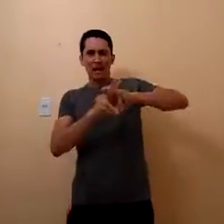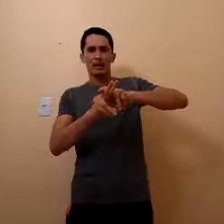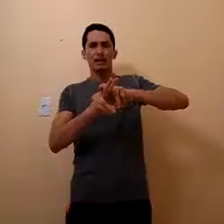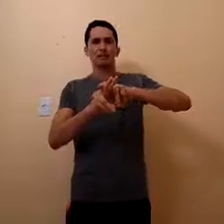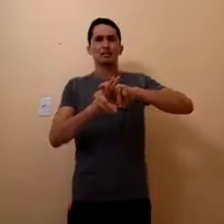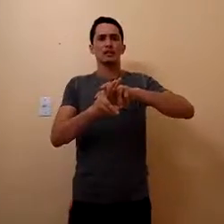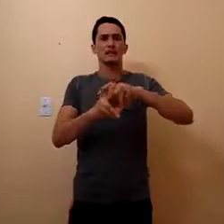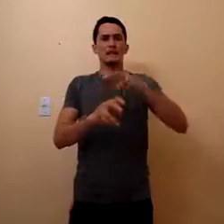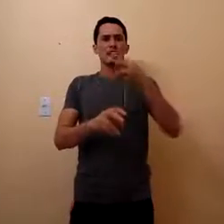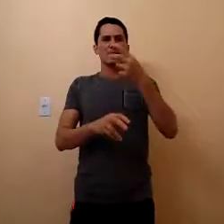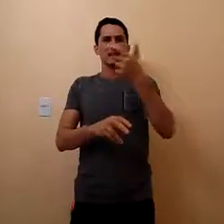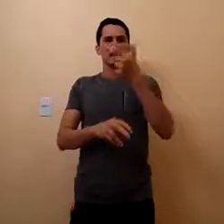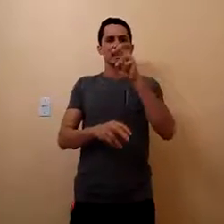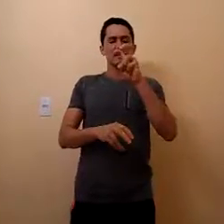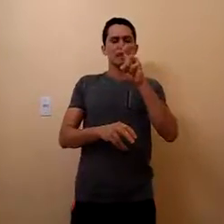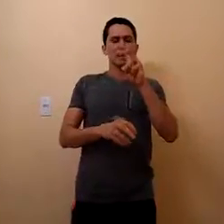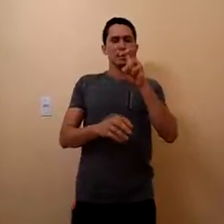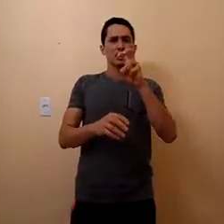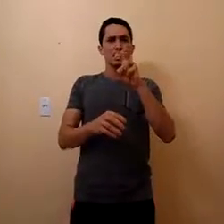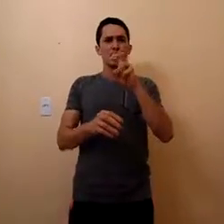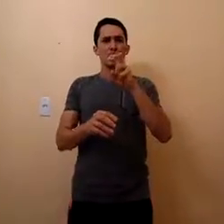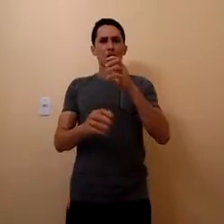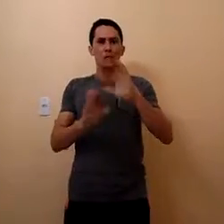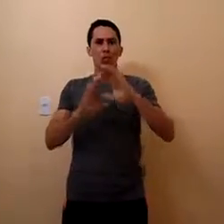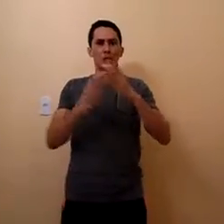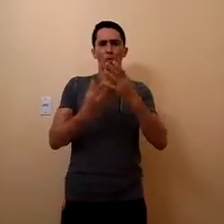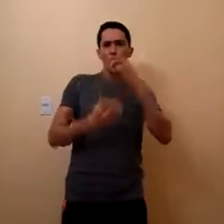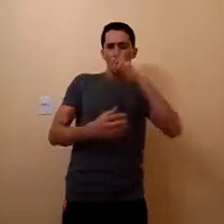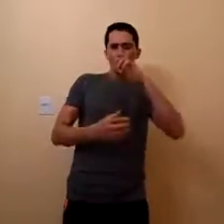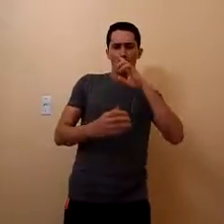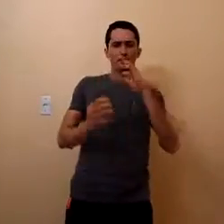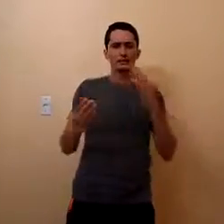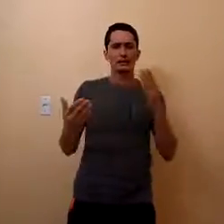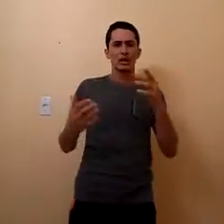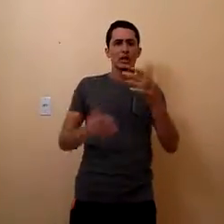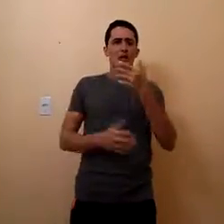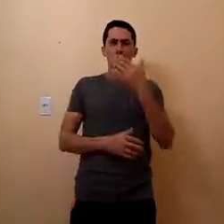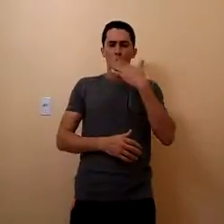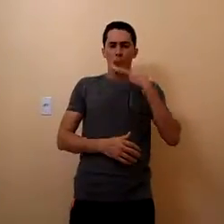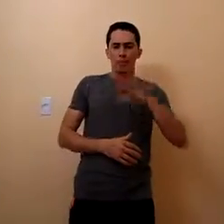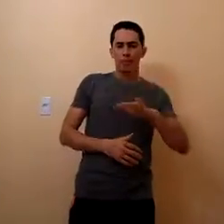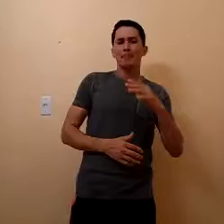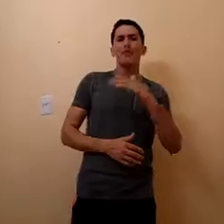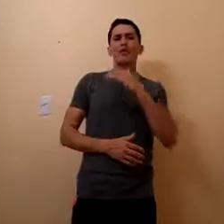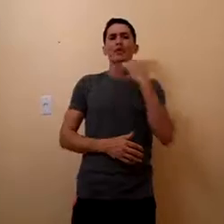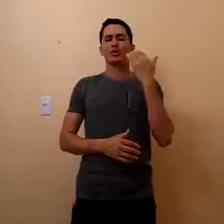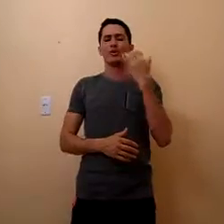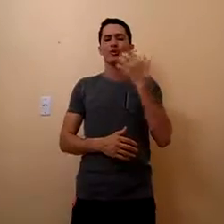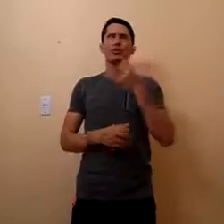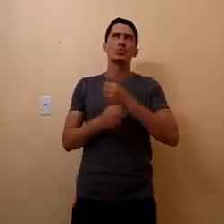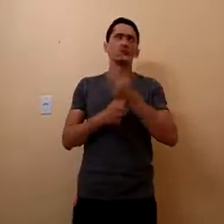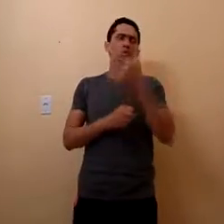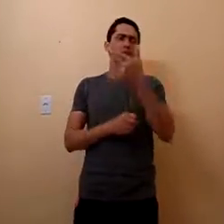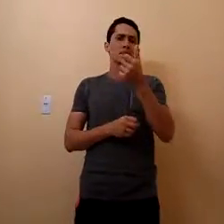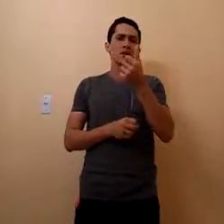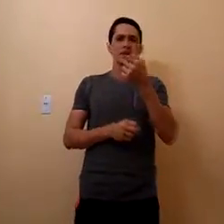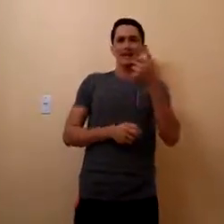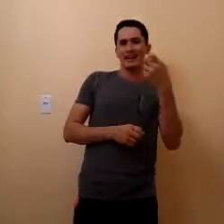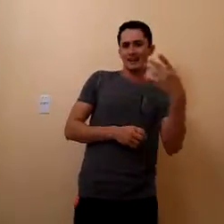atropelou 15 pessoas na saída de um culto evangélico. Uma criança morreu. Em 2014, Renan Bento da Silva